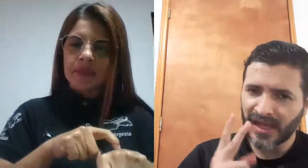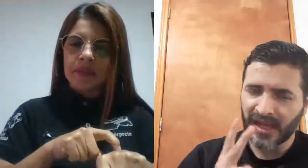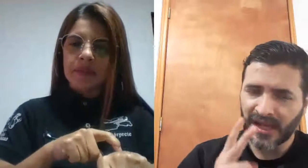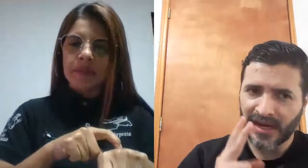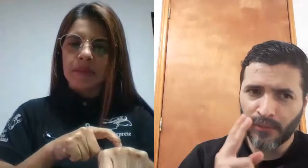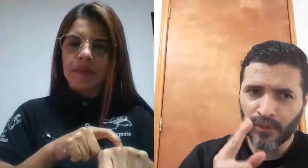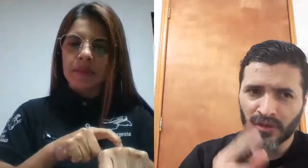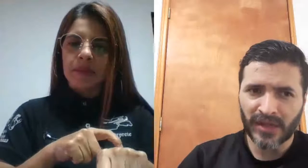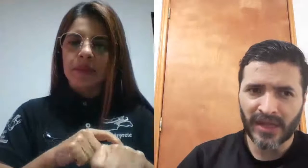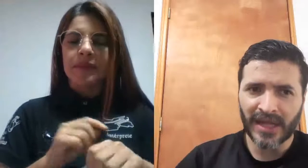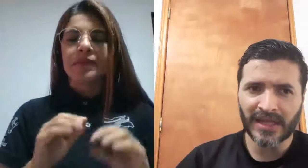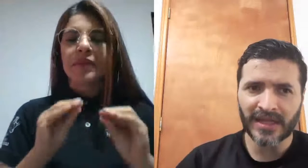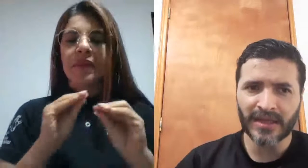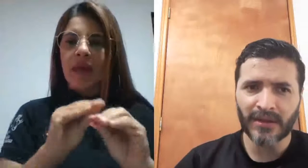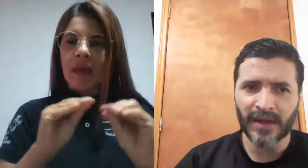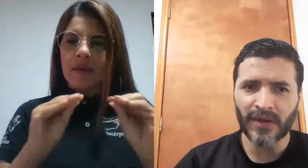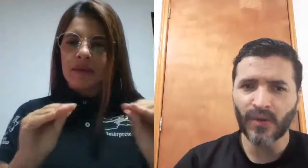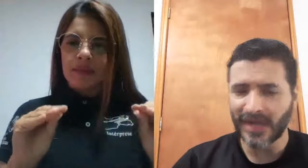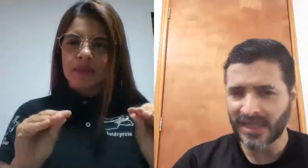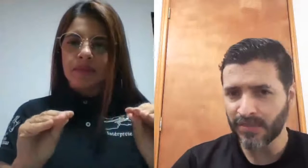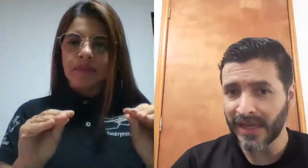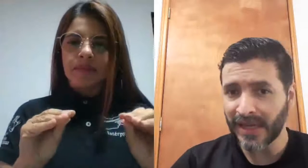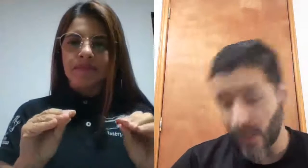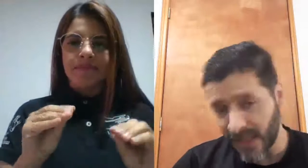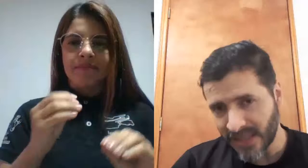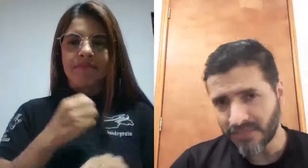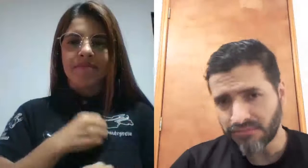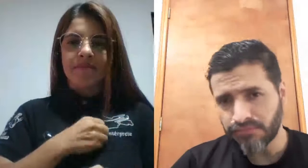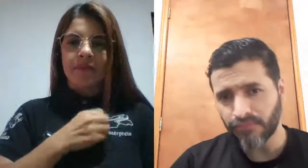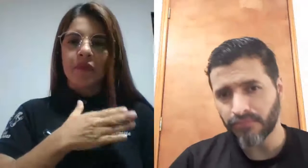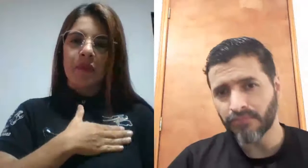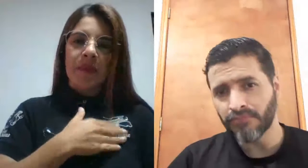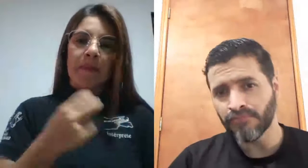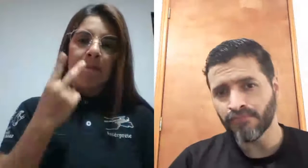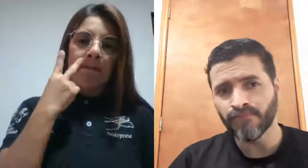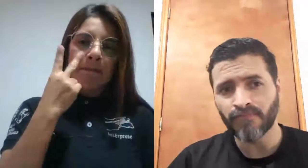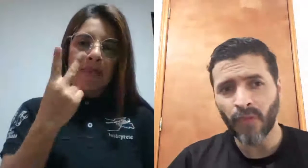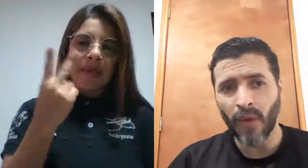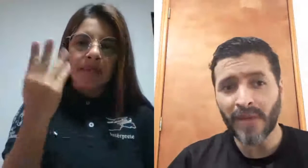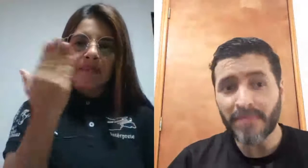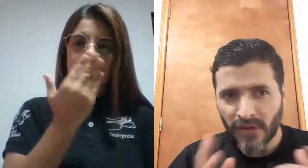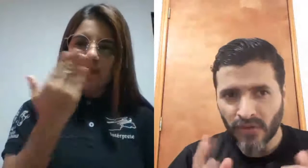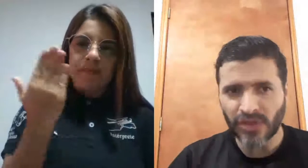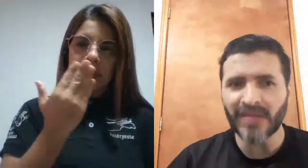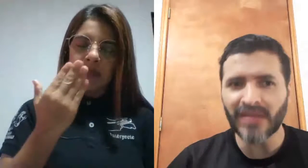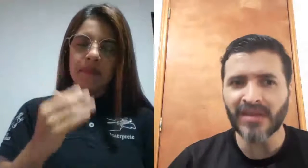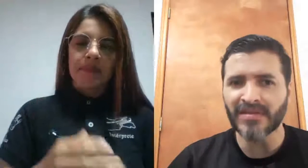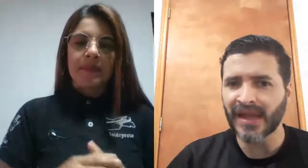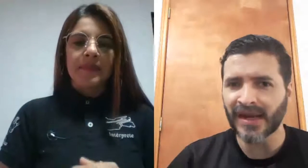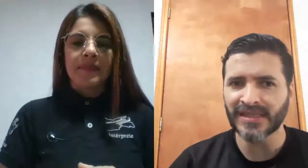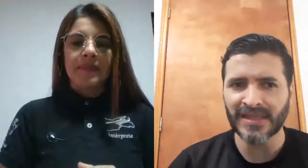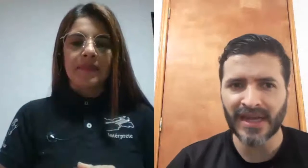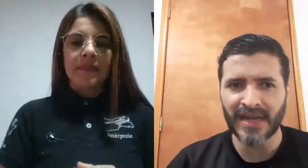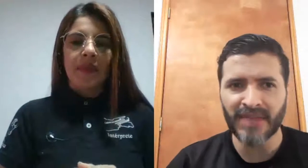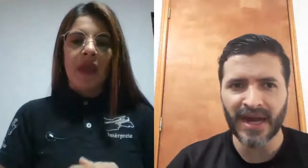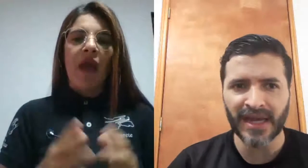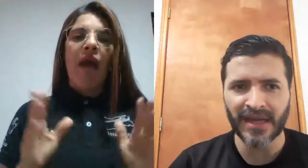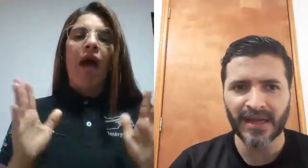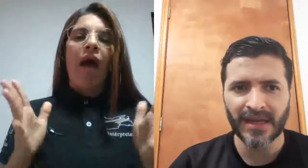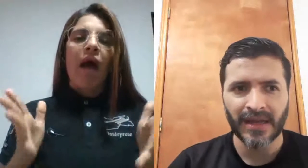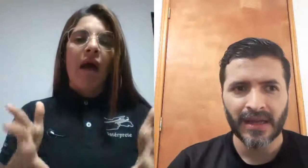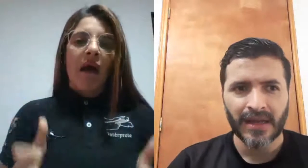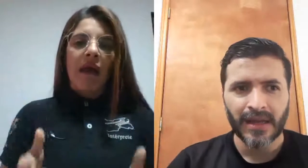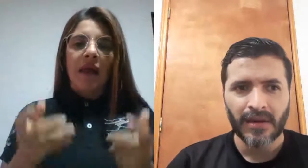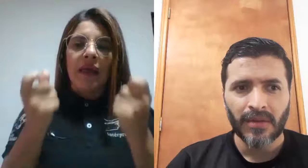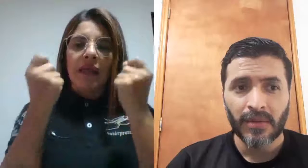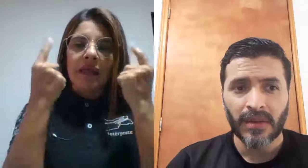Vamos a tener la oportunidad de ver algunas películas o al menos entenderlas desde la